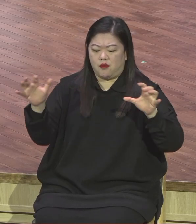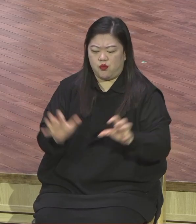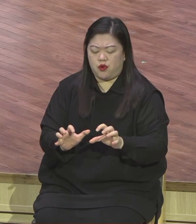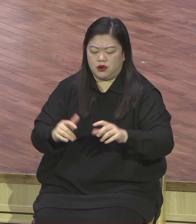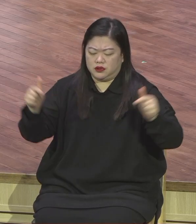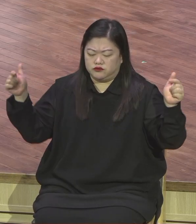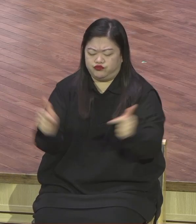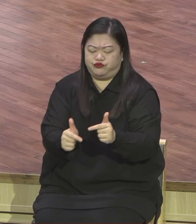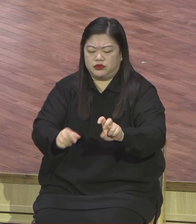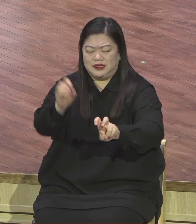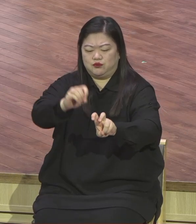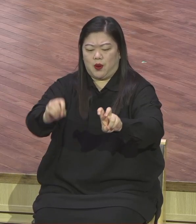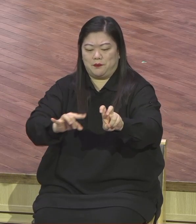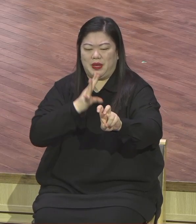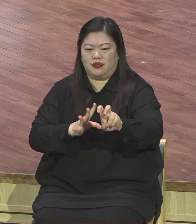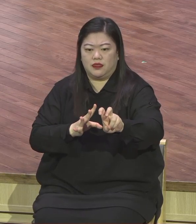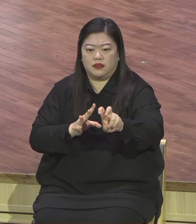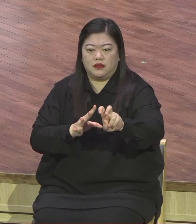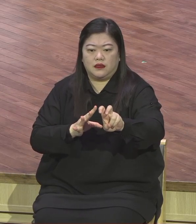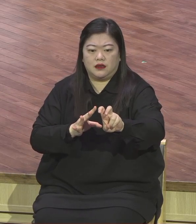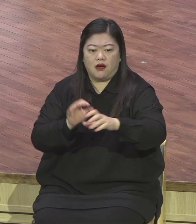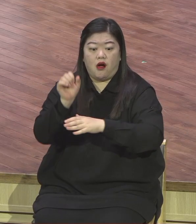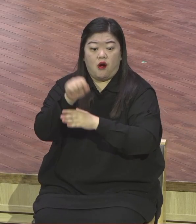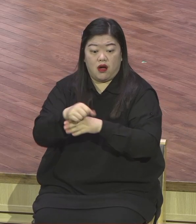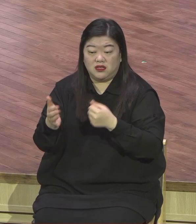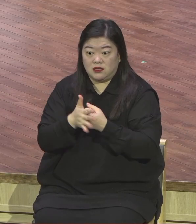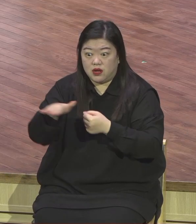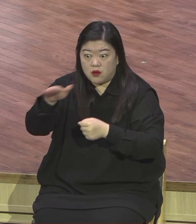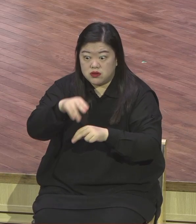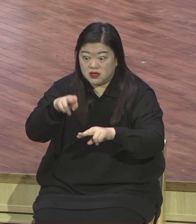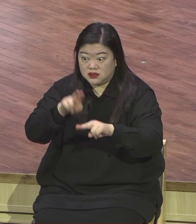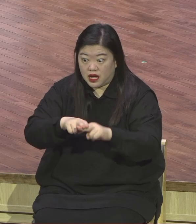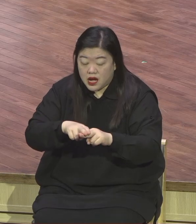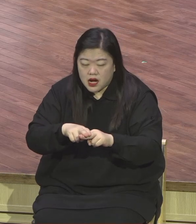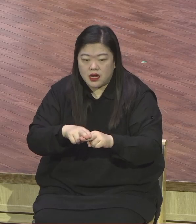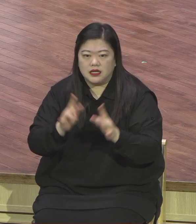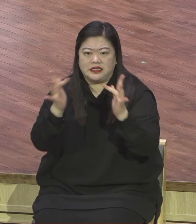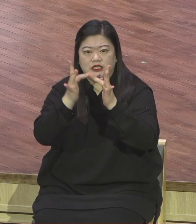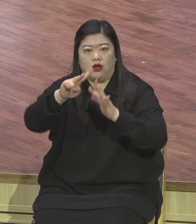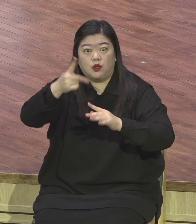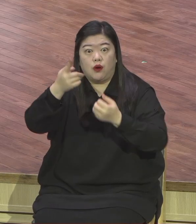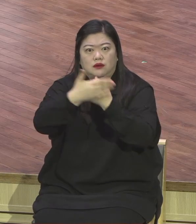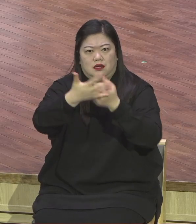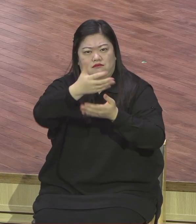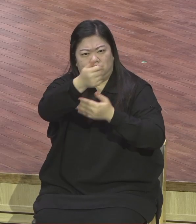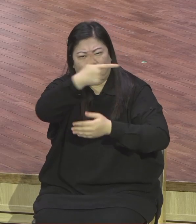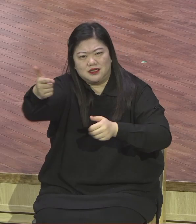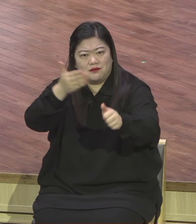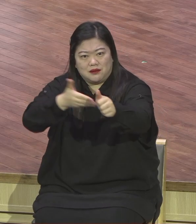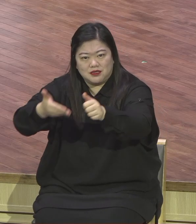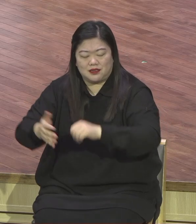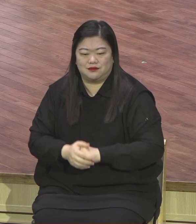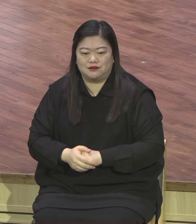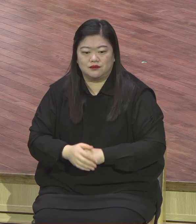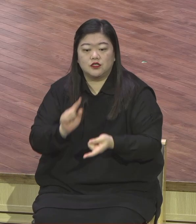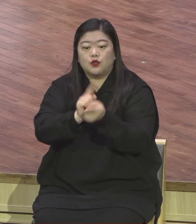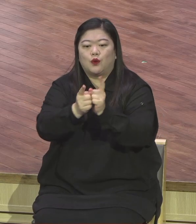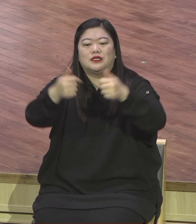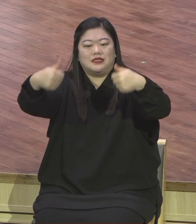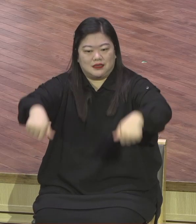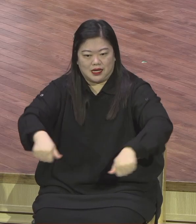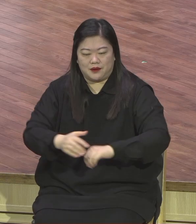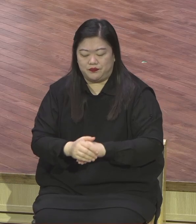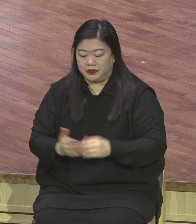예배를 어쩔 수 있는 분들은 갑줄로 은혜 받으시기 바랍니다. 서로 우리 인사합시다. 직분을 통해서